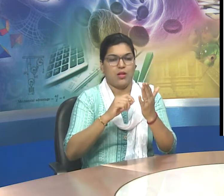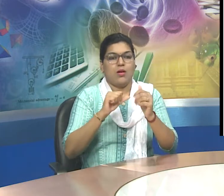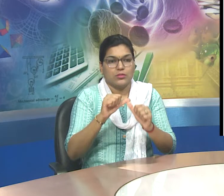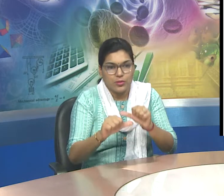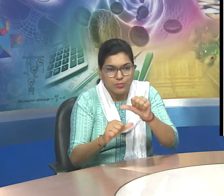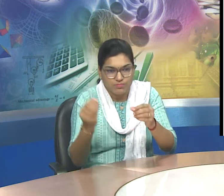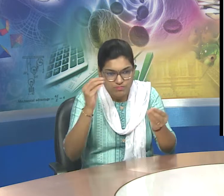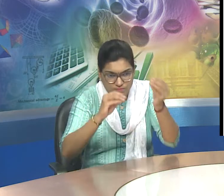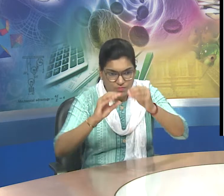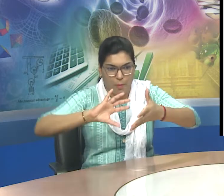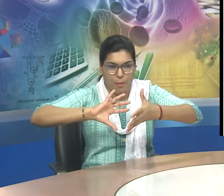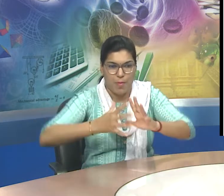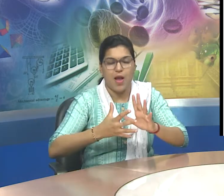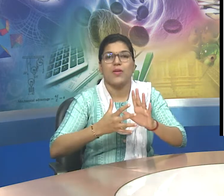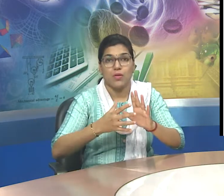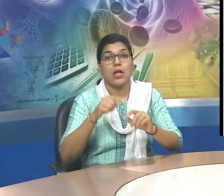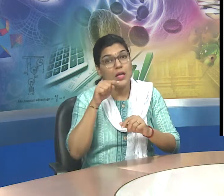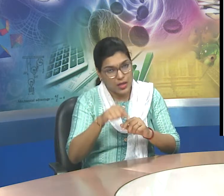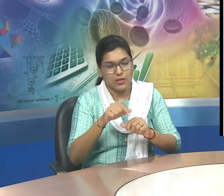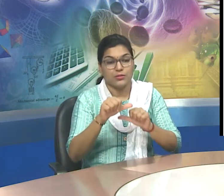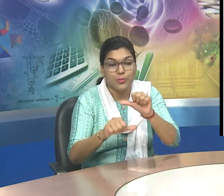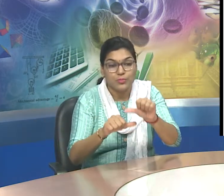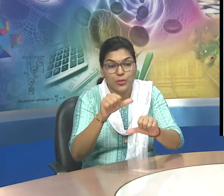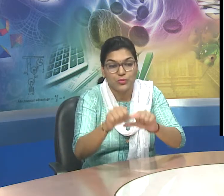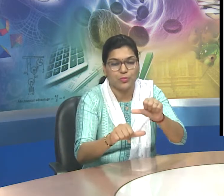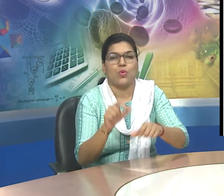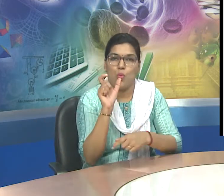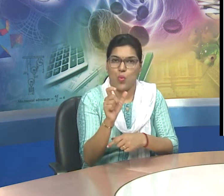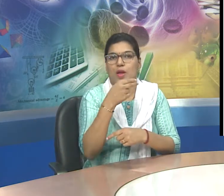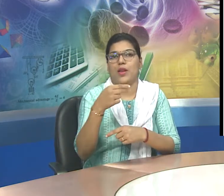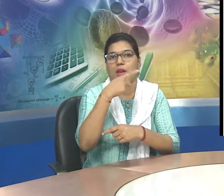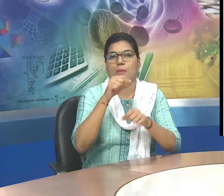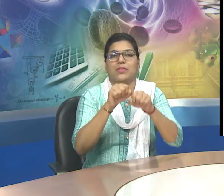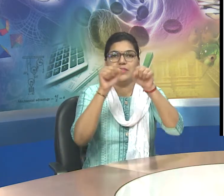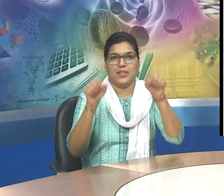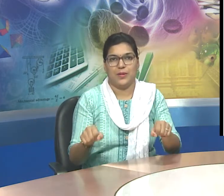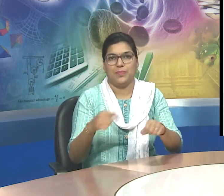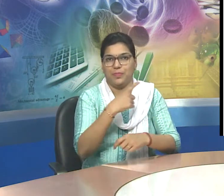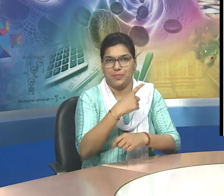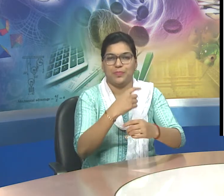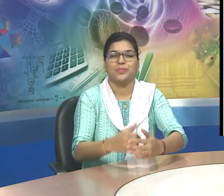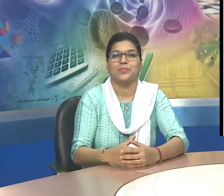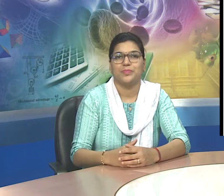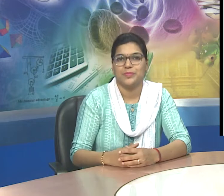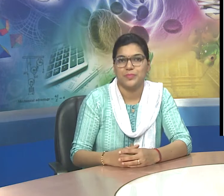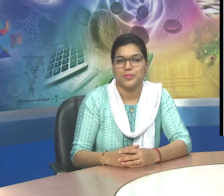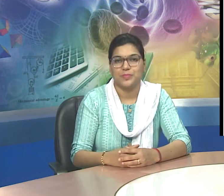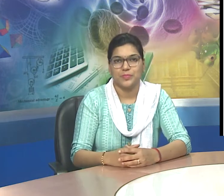कोई डाटा इकट्ठा करते हैं, फिर उसको हम उसका विश्लेषण करते हैं, तो पहले के बाद दूसरा, दूसरे के बाद तीसरा